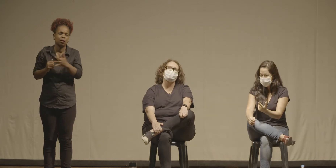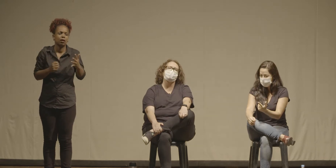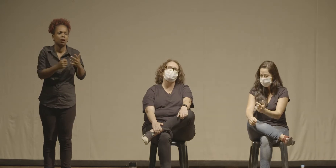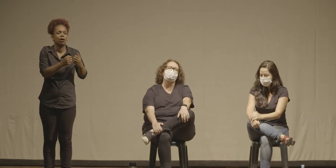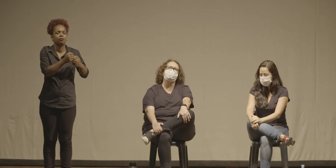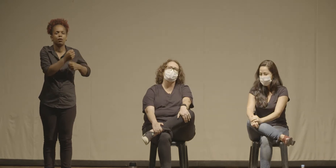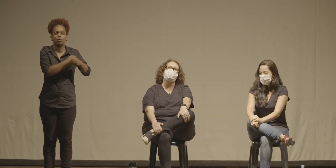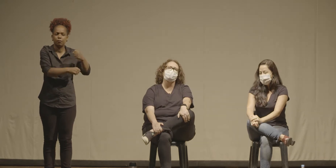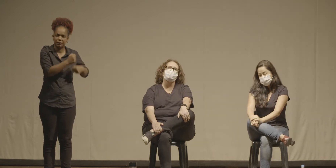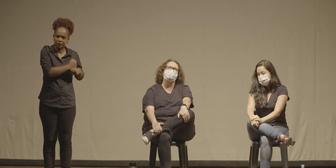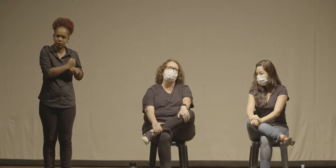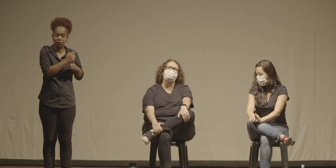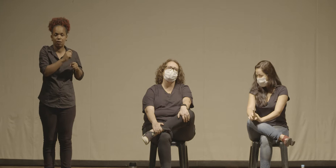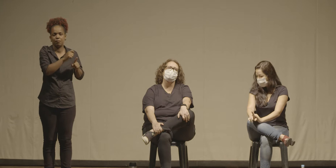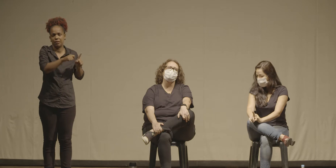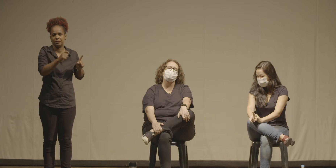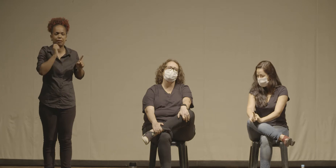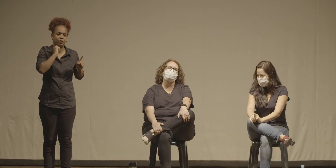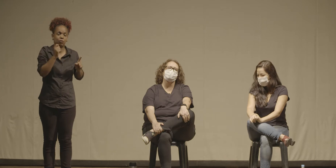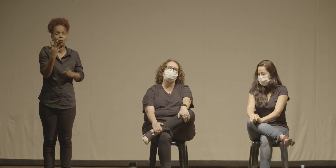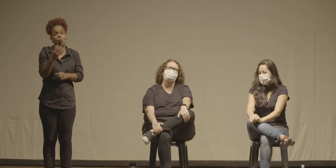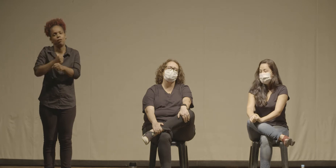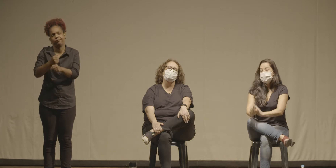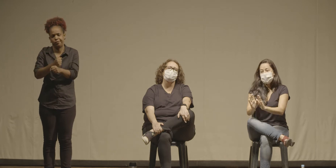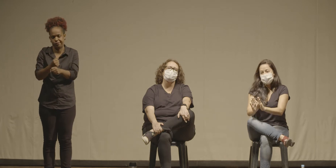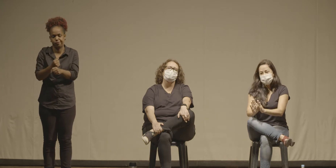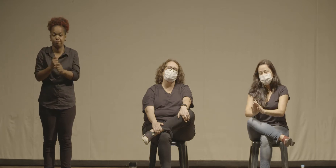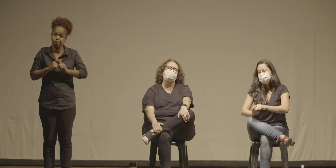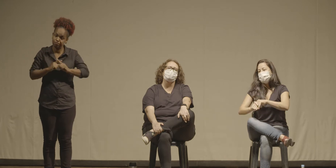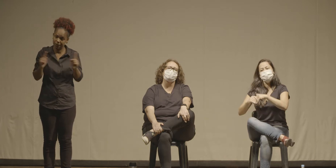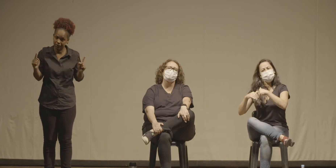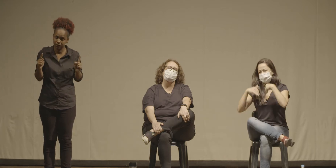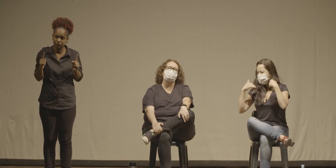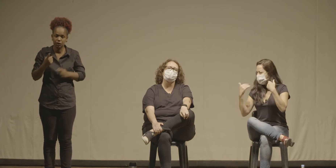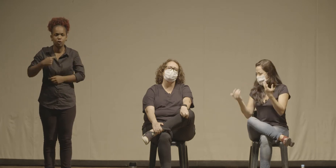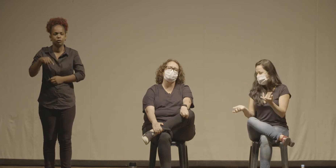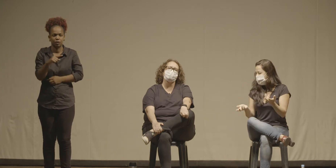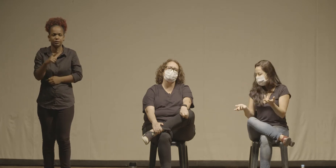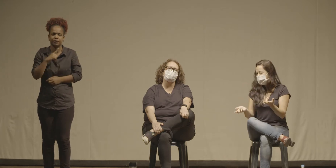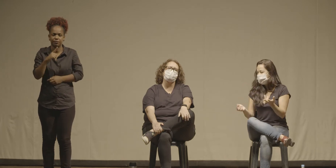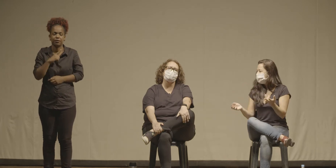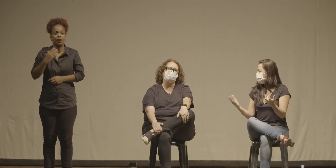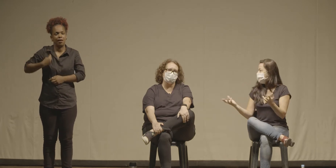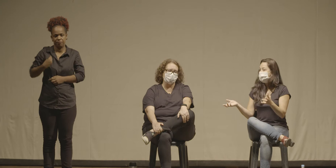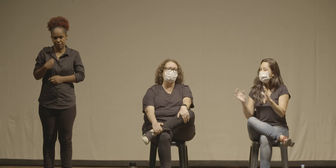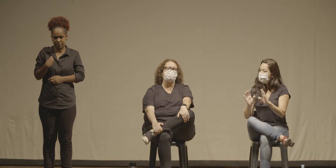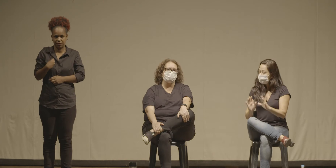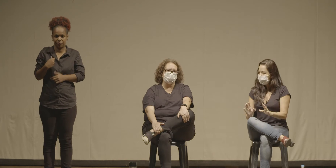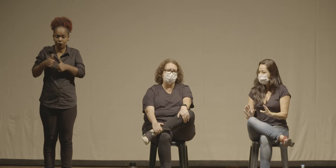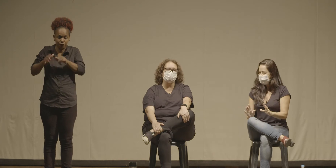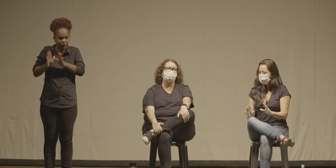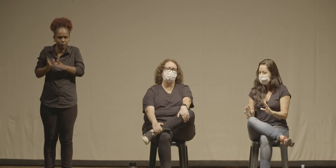do ano passado, a gente pode colocar 4 anos. Mas nós seguimos a nossa vida, né? A gente não